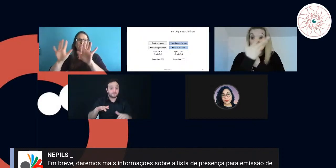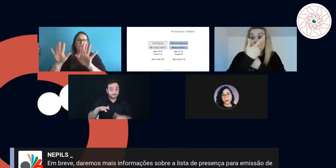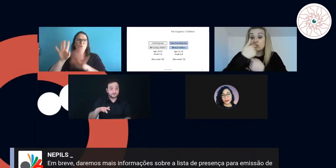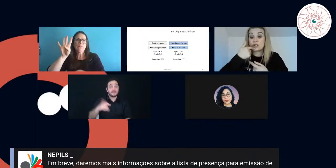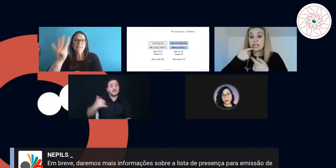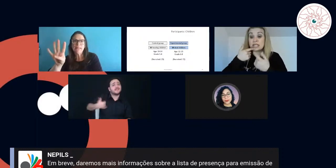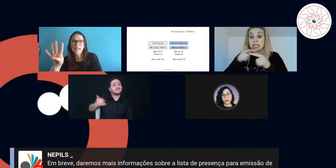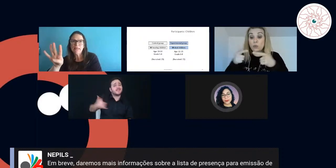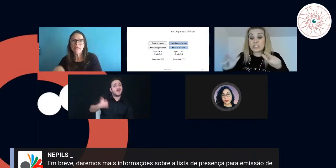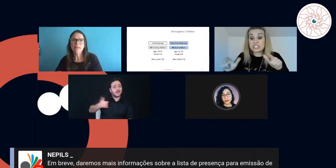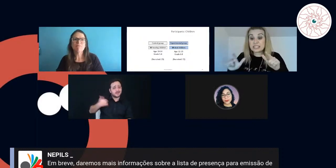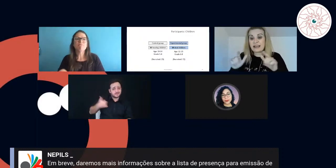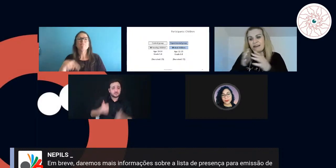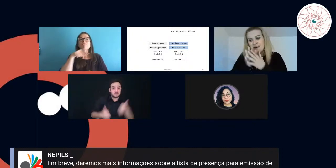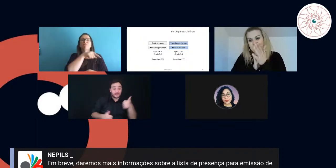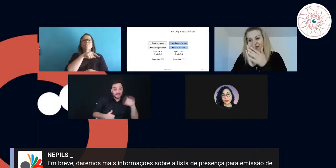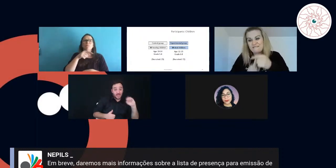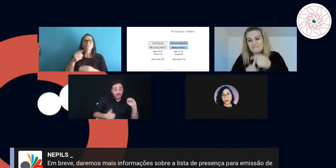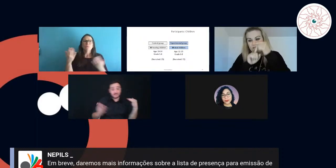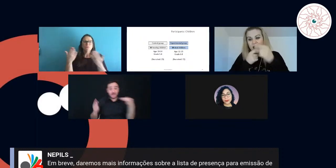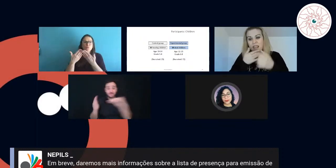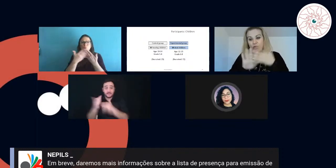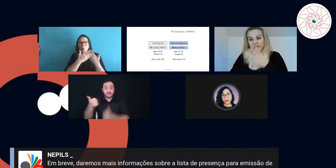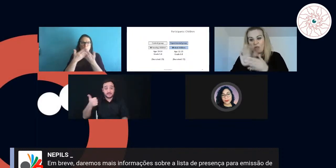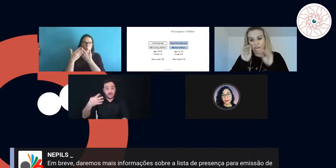favorável. Então, foram